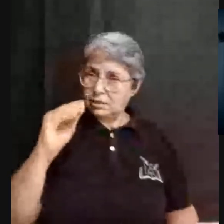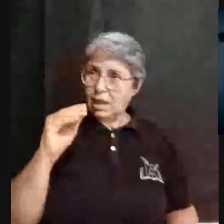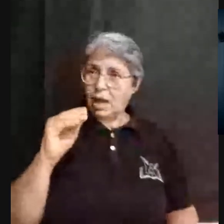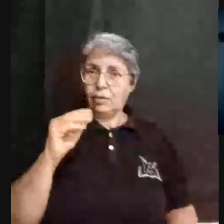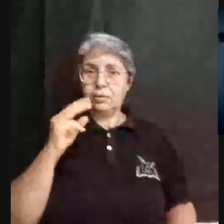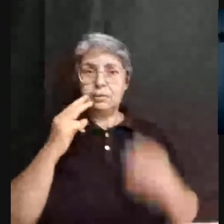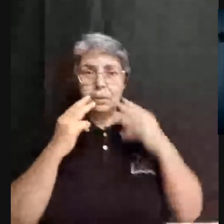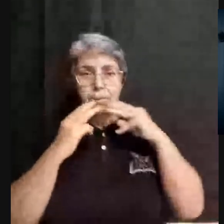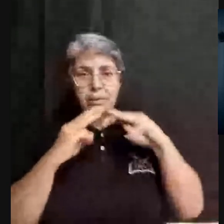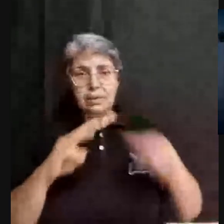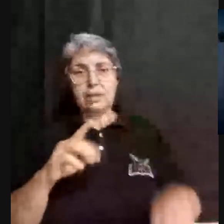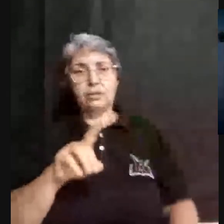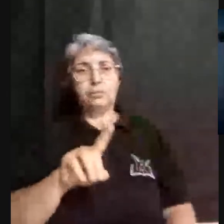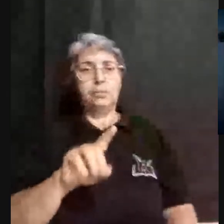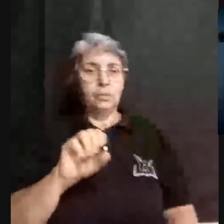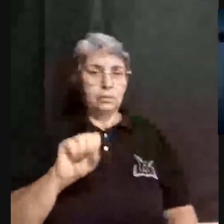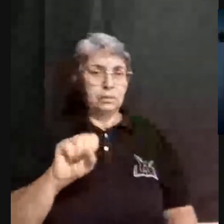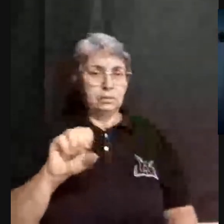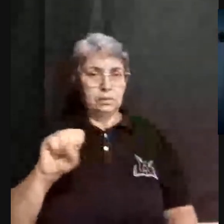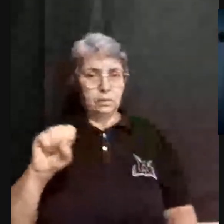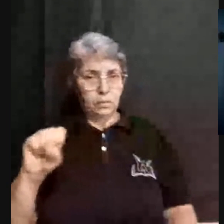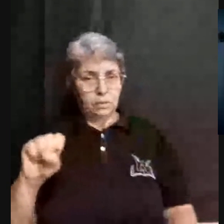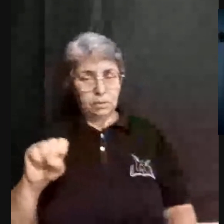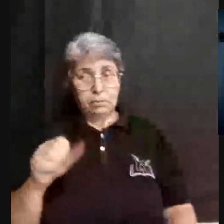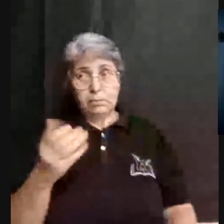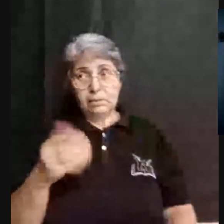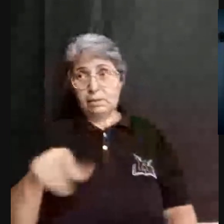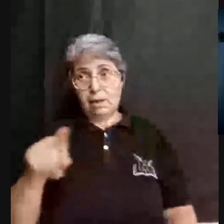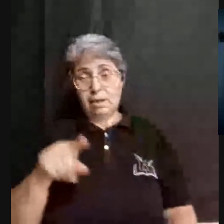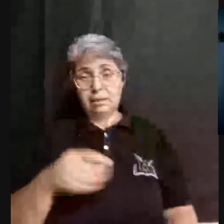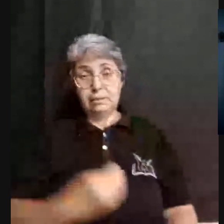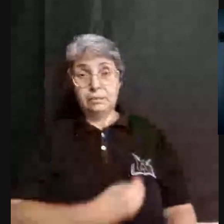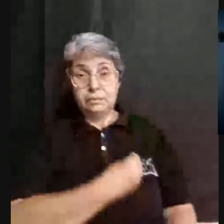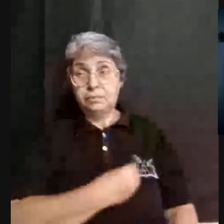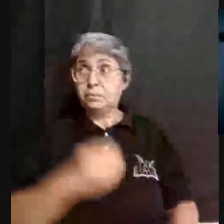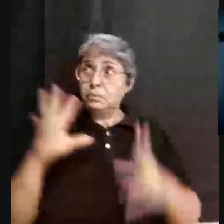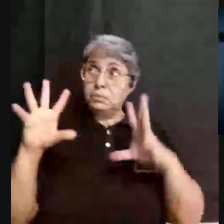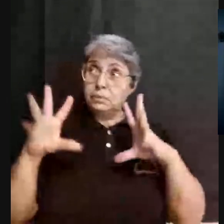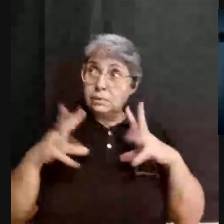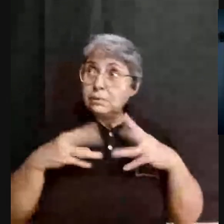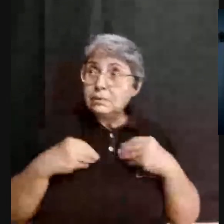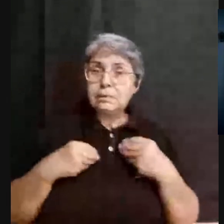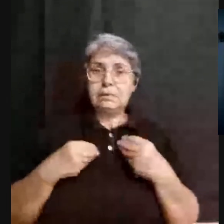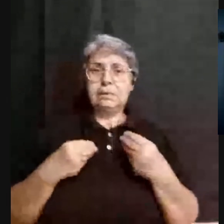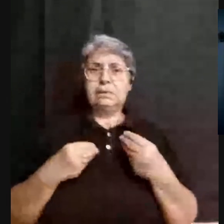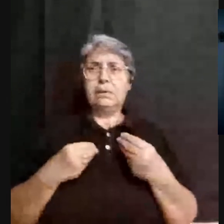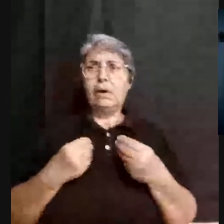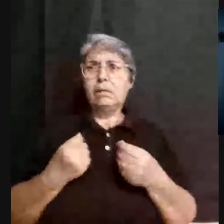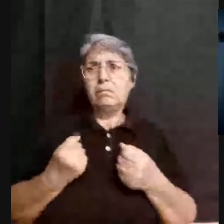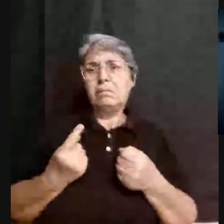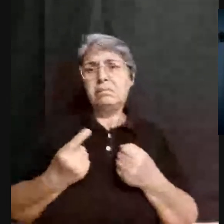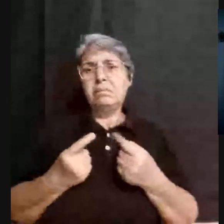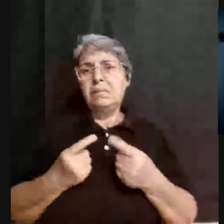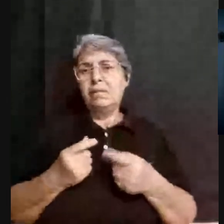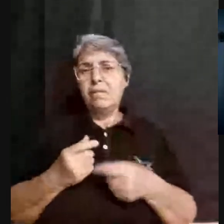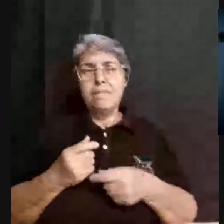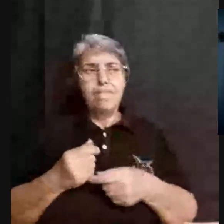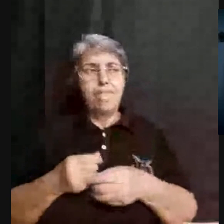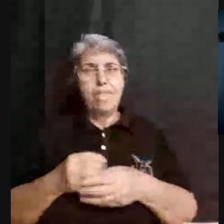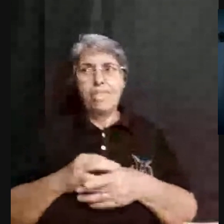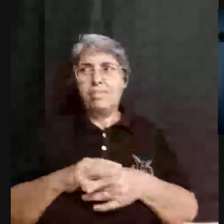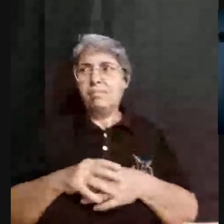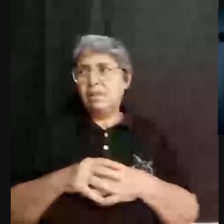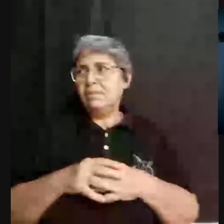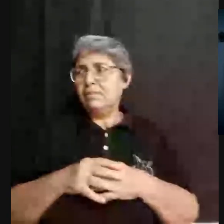não viveu essa confissão, ou então não se arrependeu verdadeiramente ao ponto